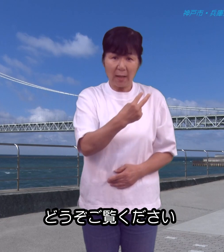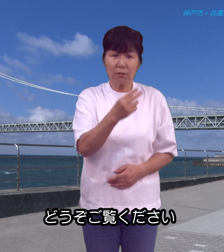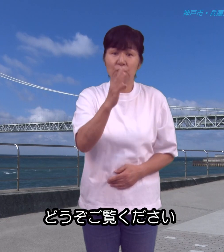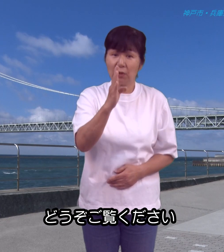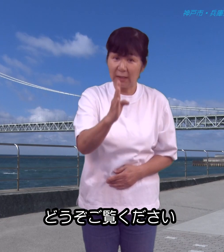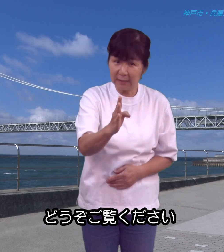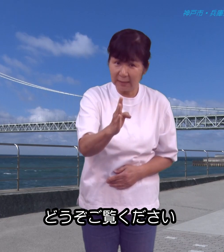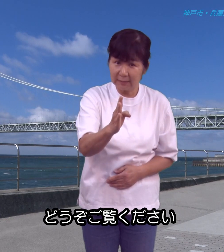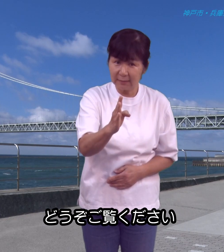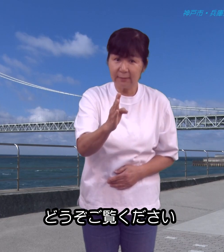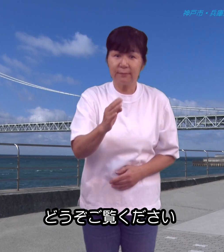ご覧ください